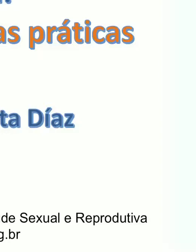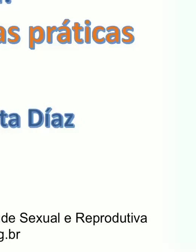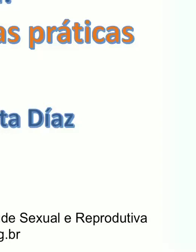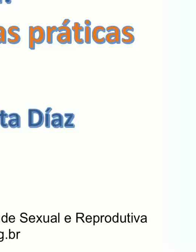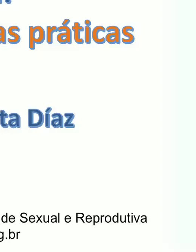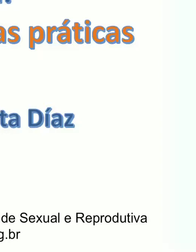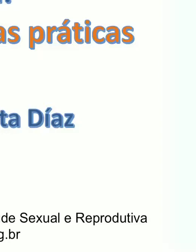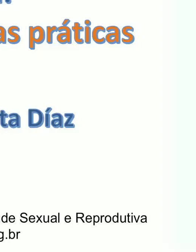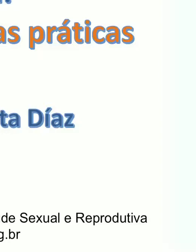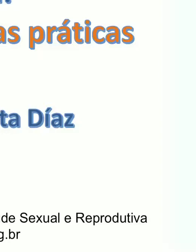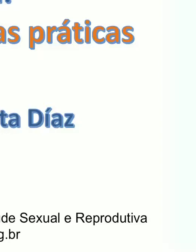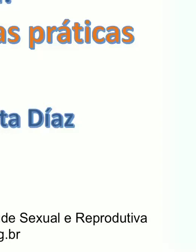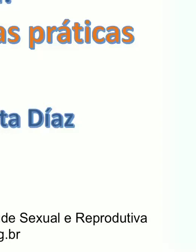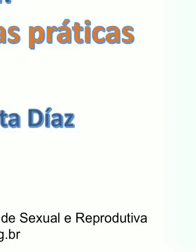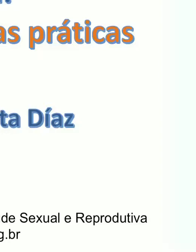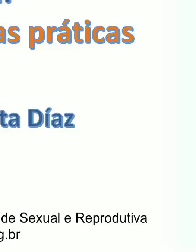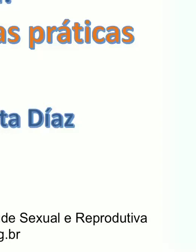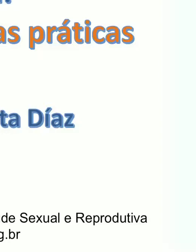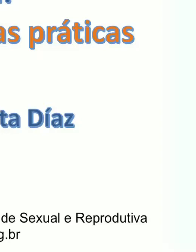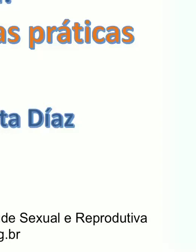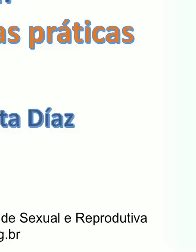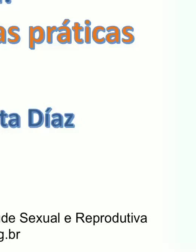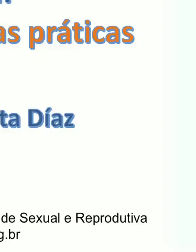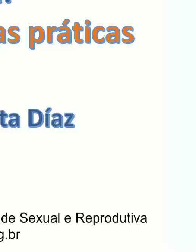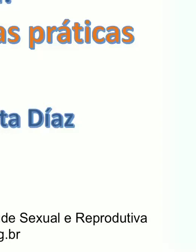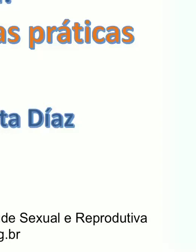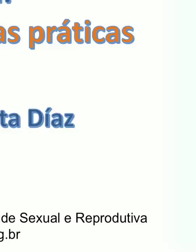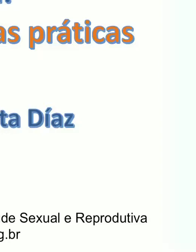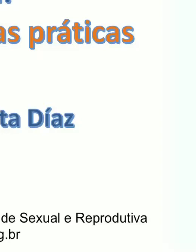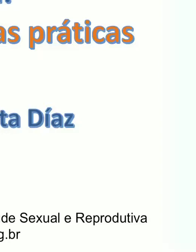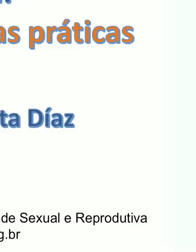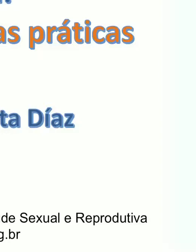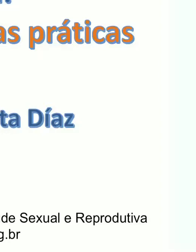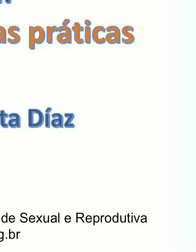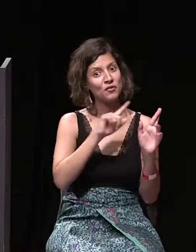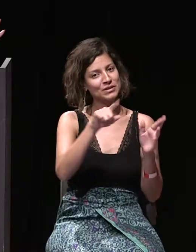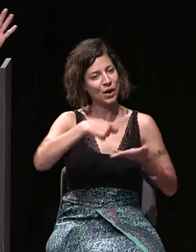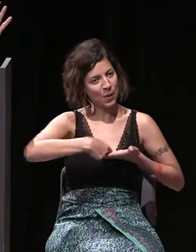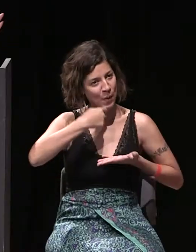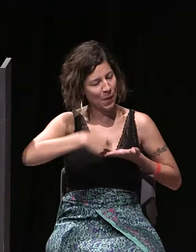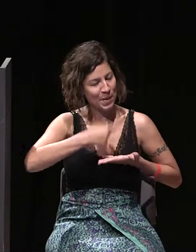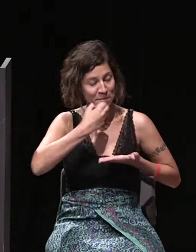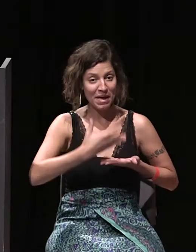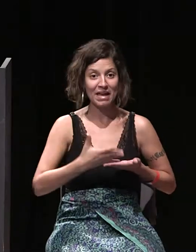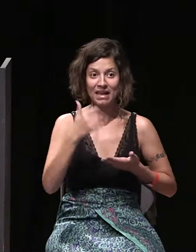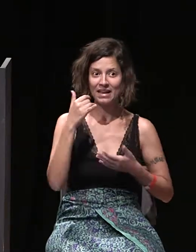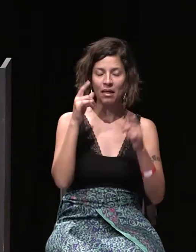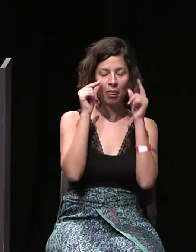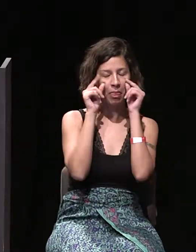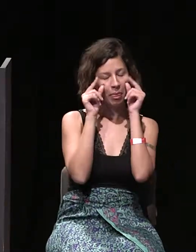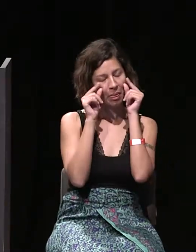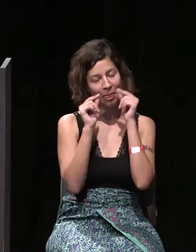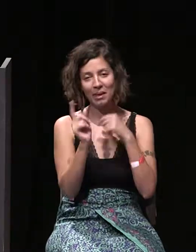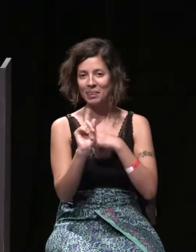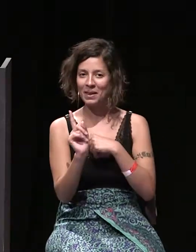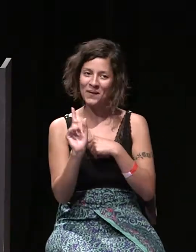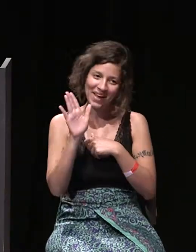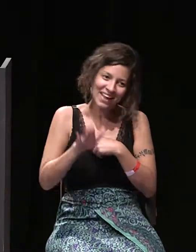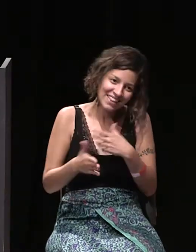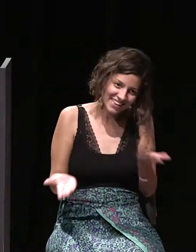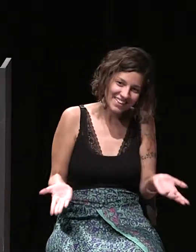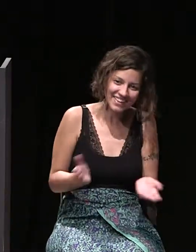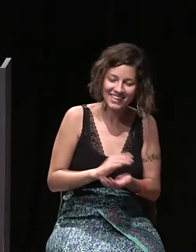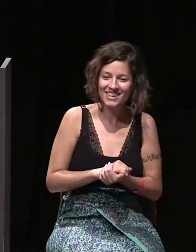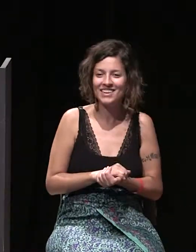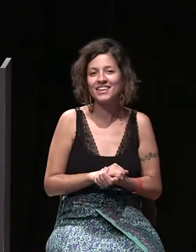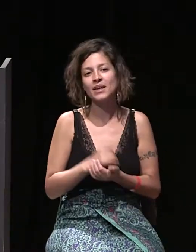Boa tarde a todos e todas. Espero que tenham almoçado bem, que não dê sono na parte da tarde.